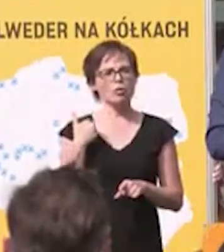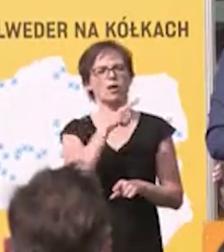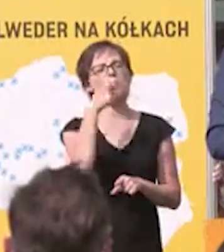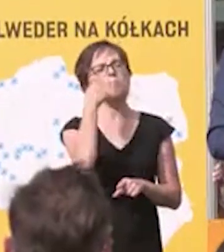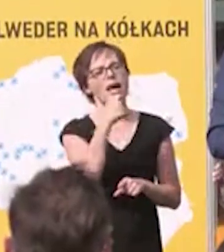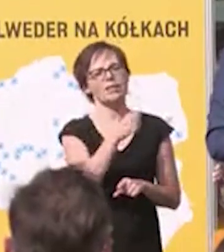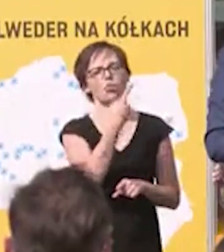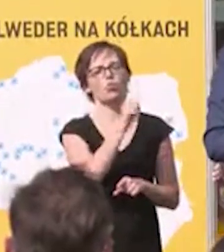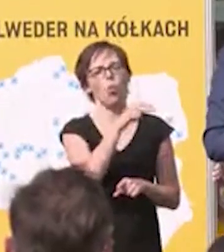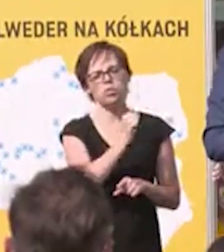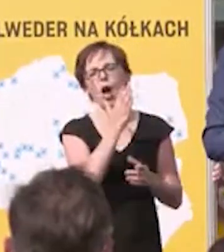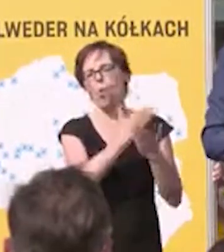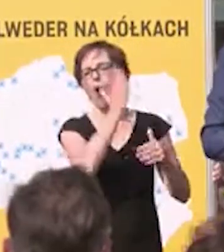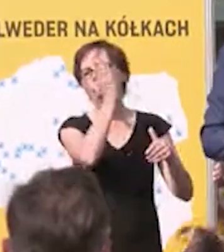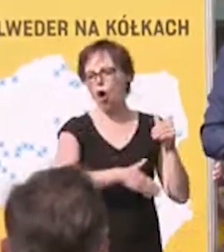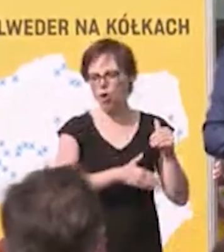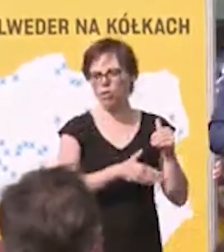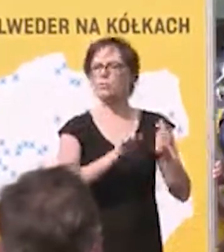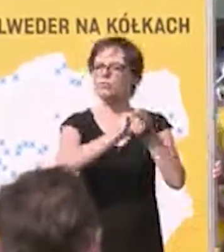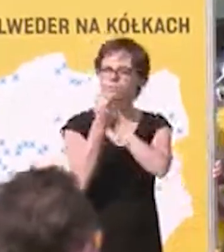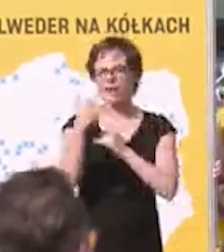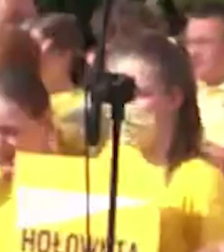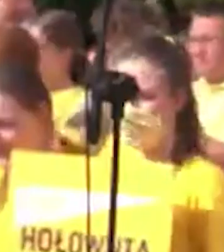prezydentury Andrzeja Dudy jest możliwa.